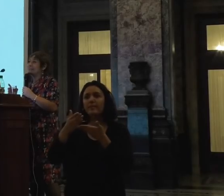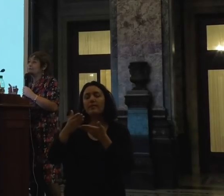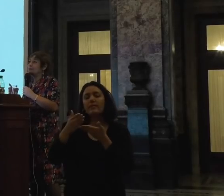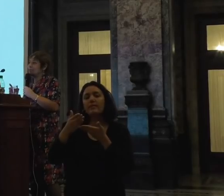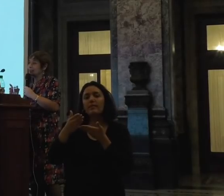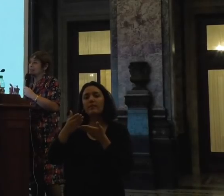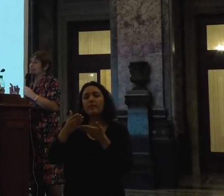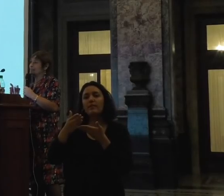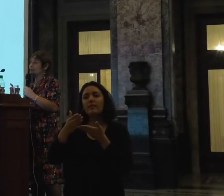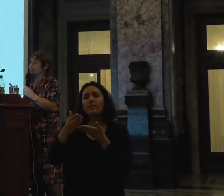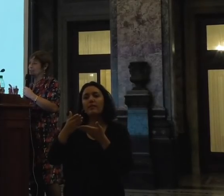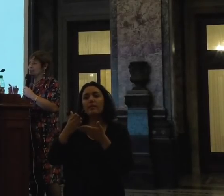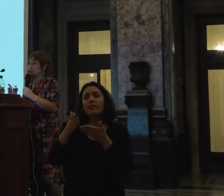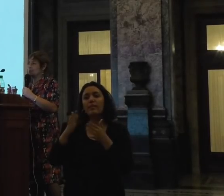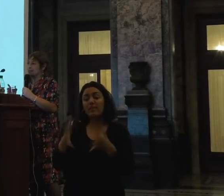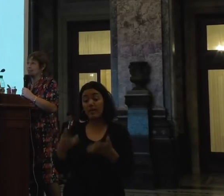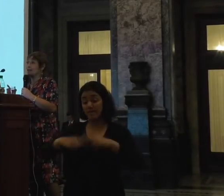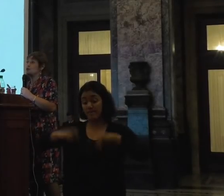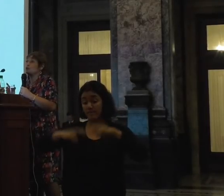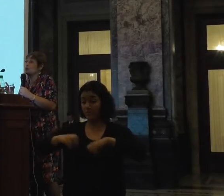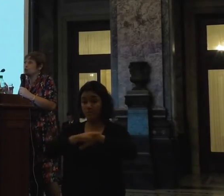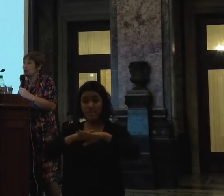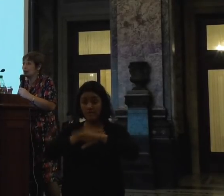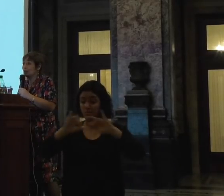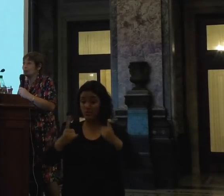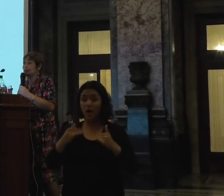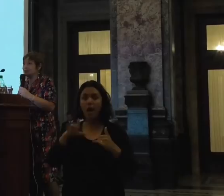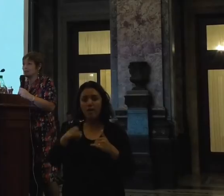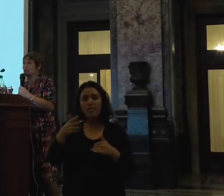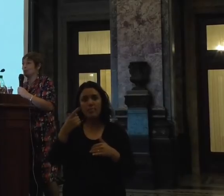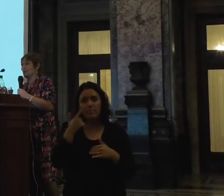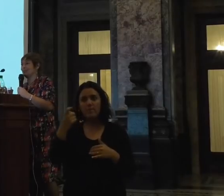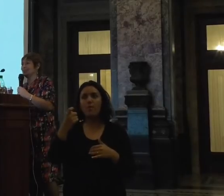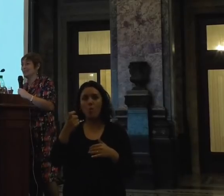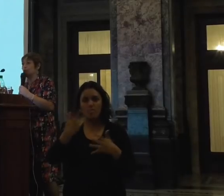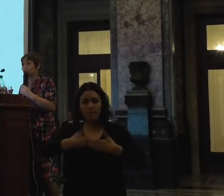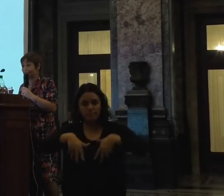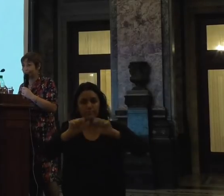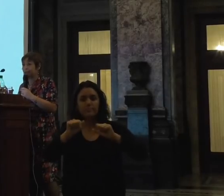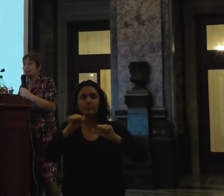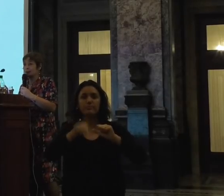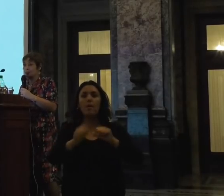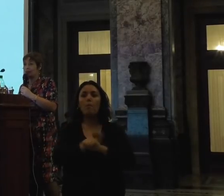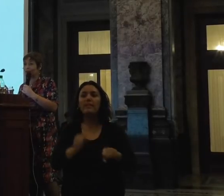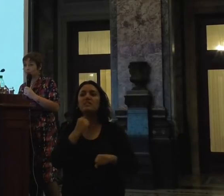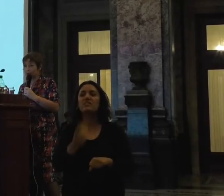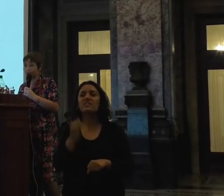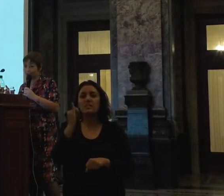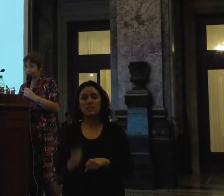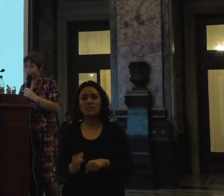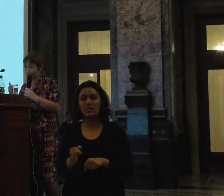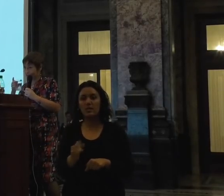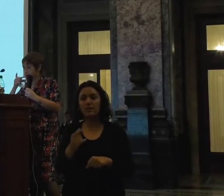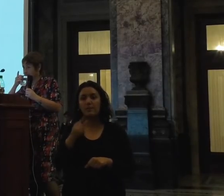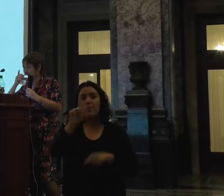lo translacional y simplemente haciendo la investigación básica surgió algo que pensamos que podía ser útil para